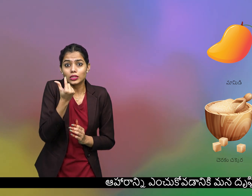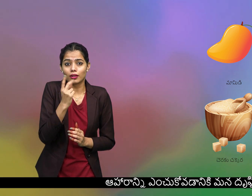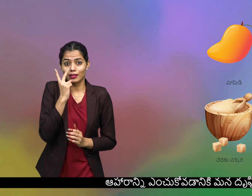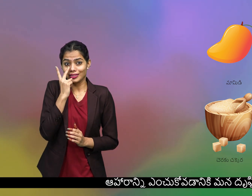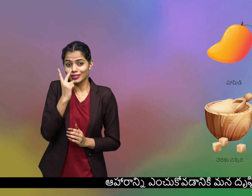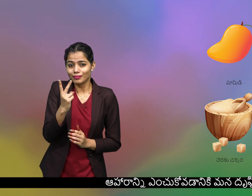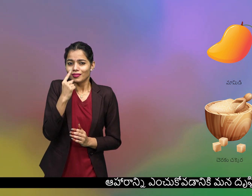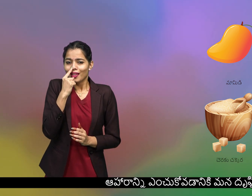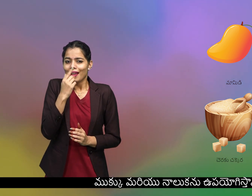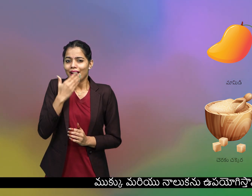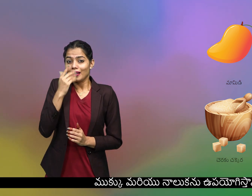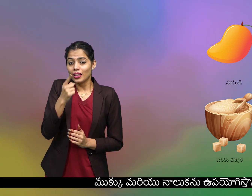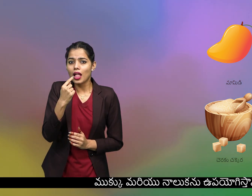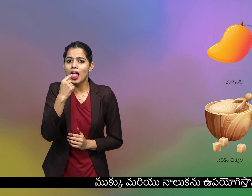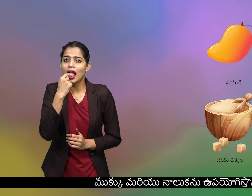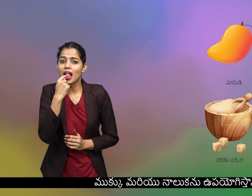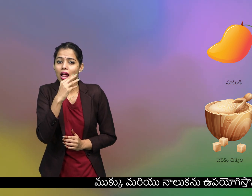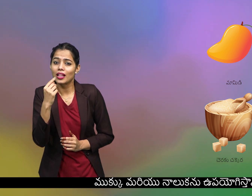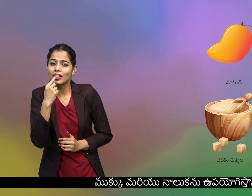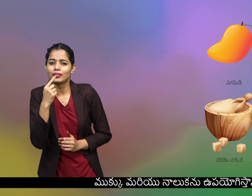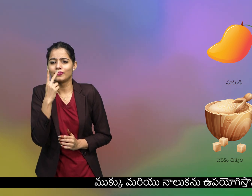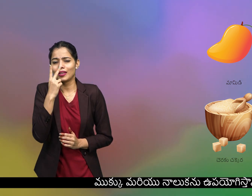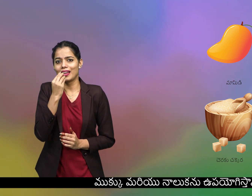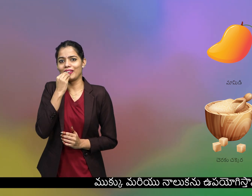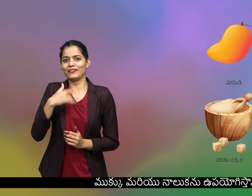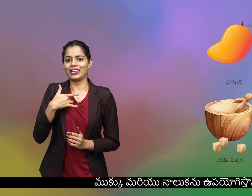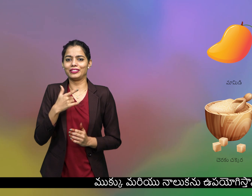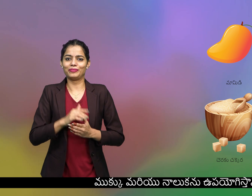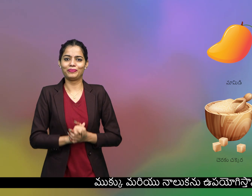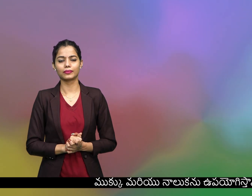మన దృష్టి, ముక్కు మరియు నాలుకను ఉపయోగిస్తాము.